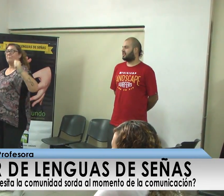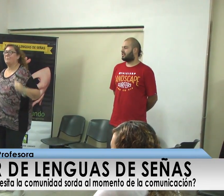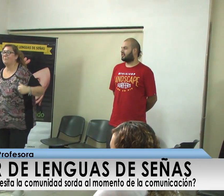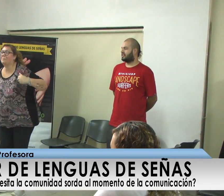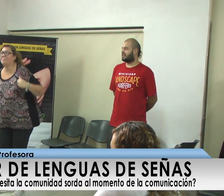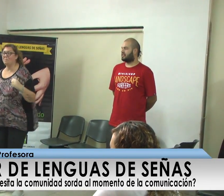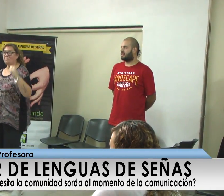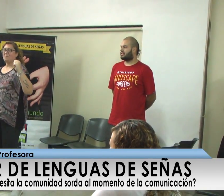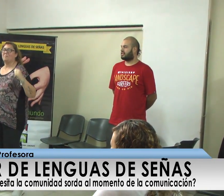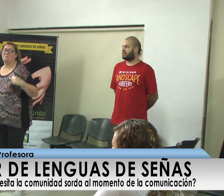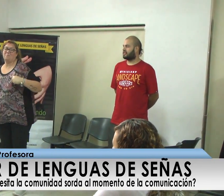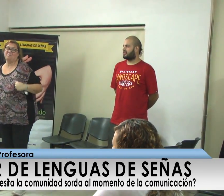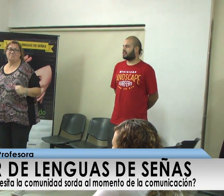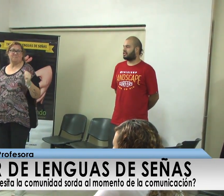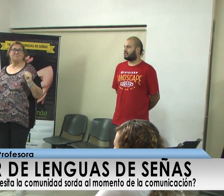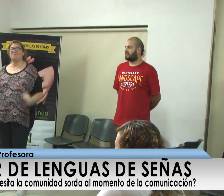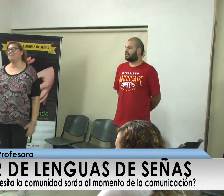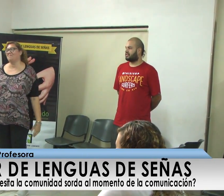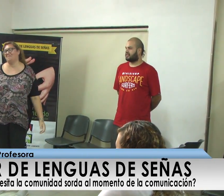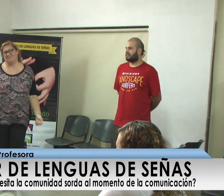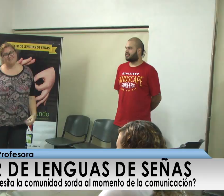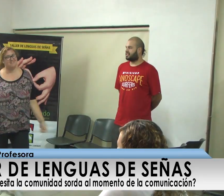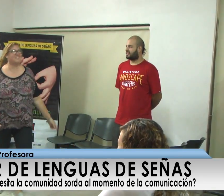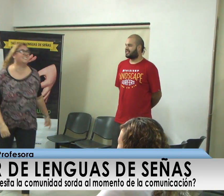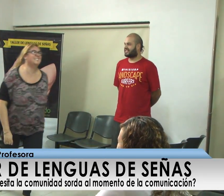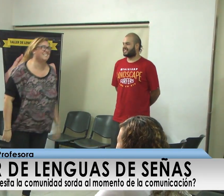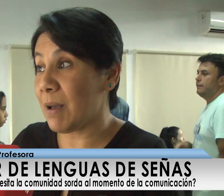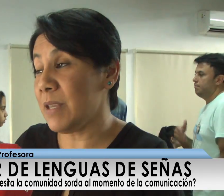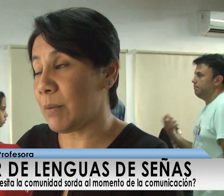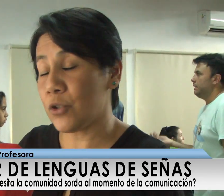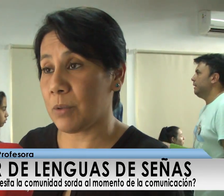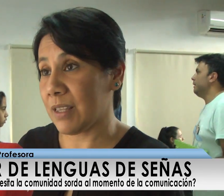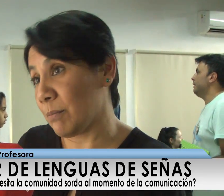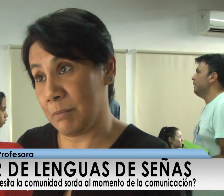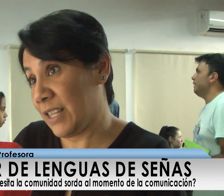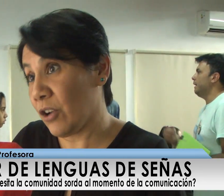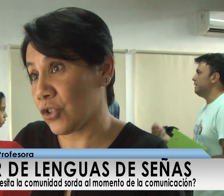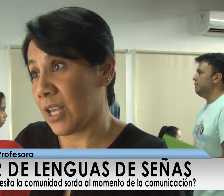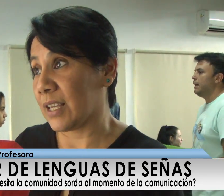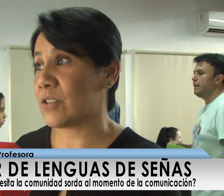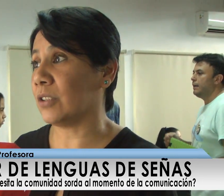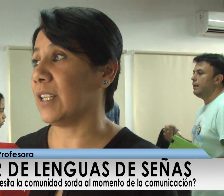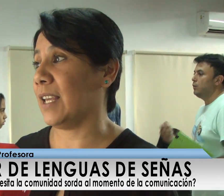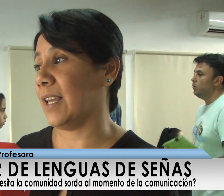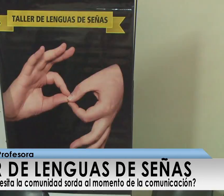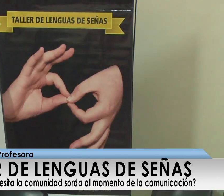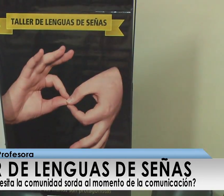vamos así, con lo poco vamos haciendo la suma de... Además, miramos muchos videos que son para